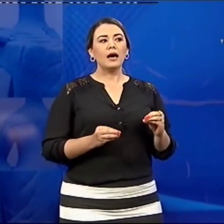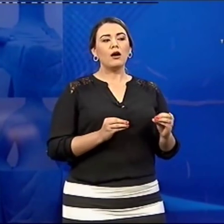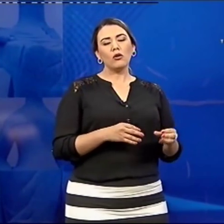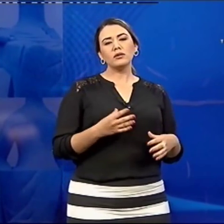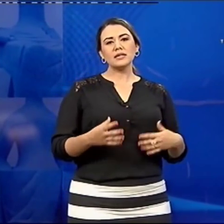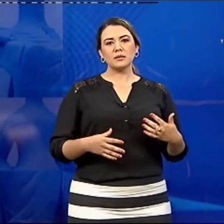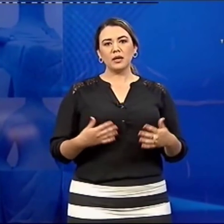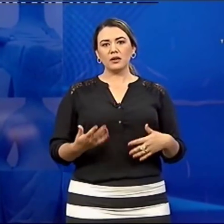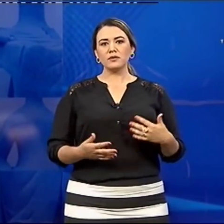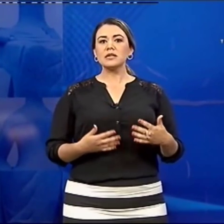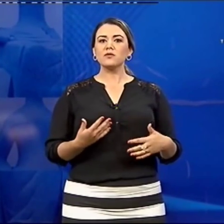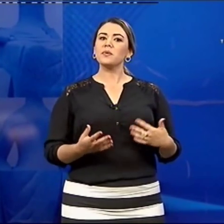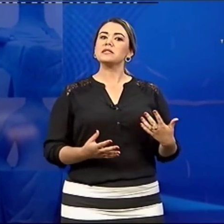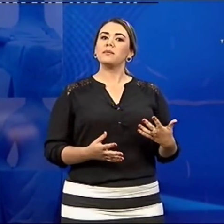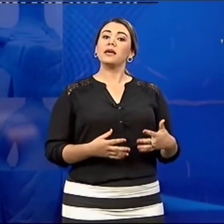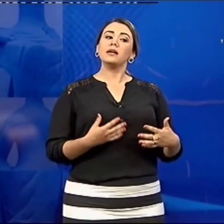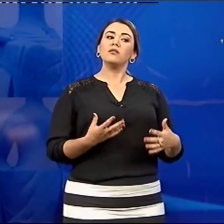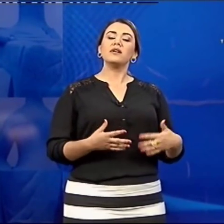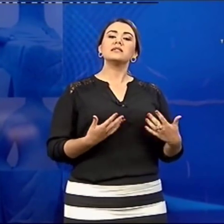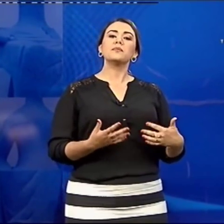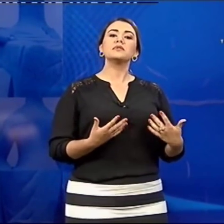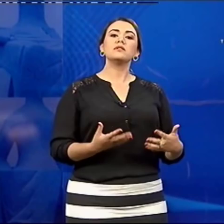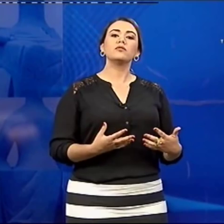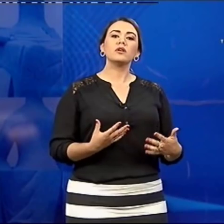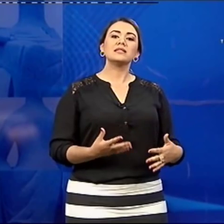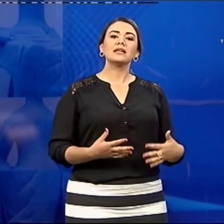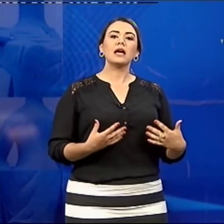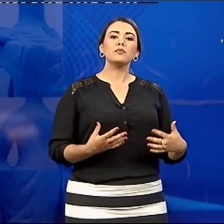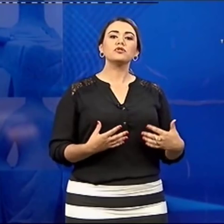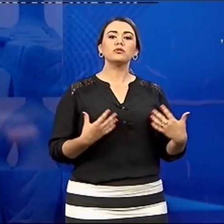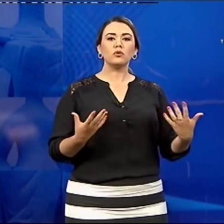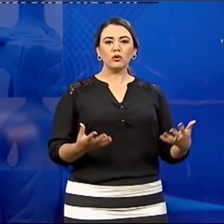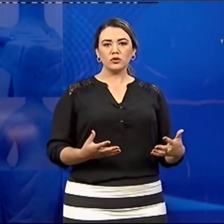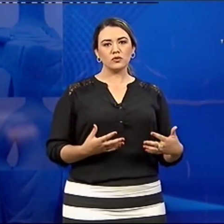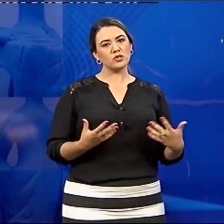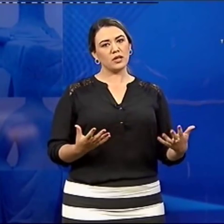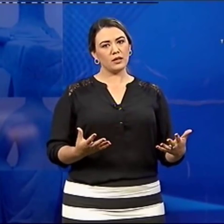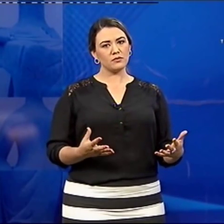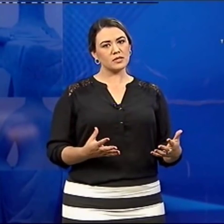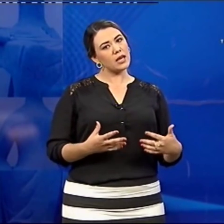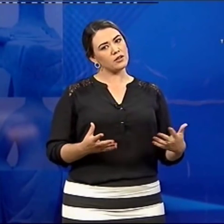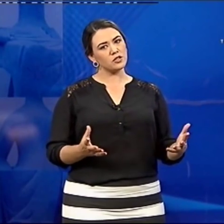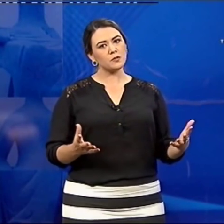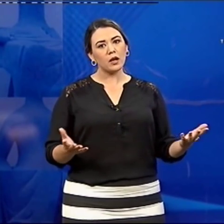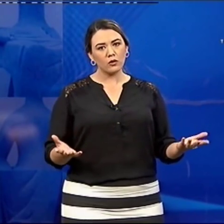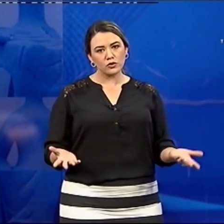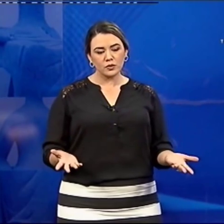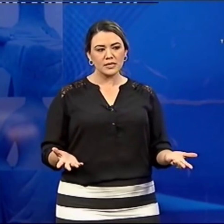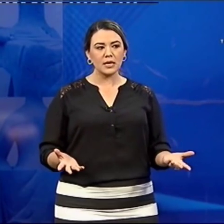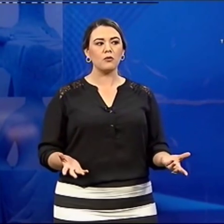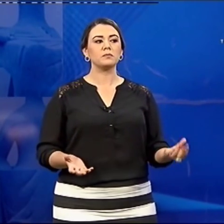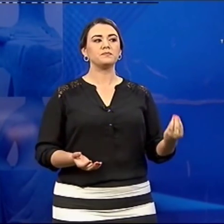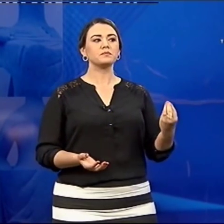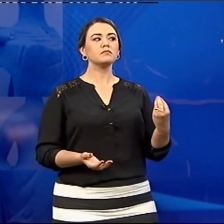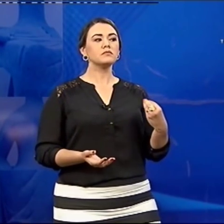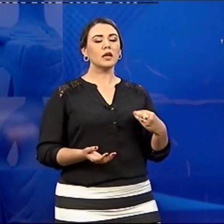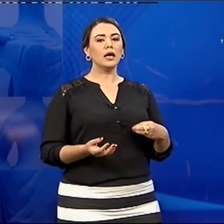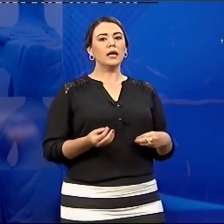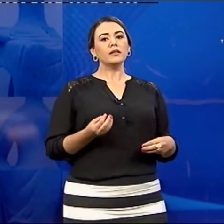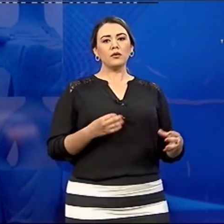Ao longo da semana, vocês vão perceber que não vai ser possível nós tratarmos de todos os direitos garantidos pela Constituição. Então,